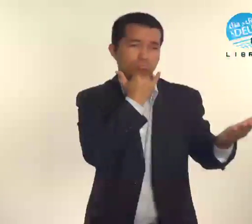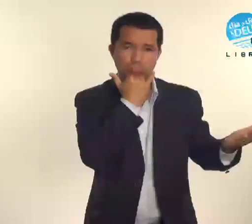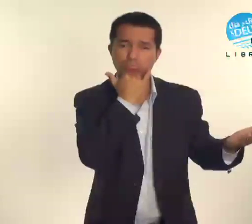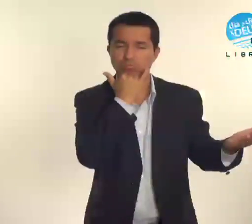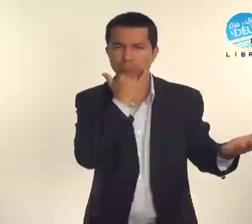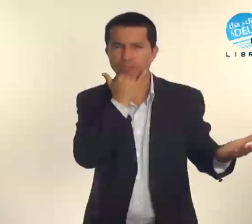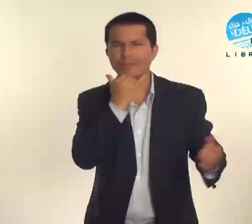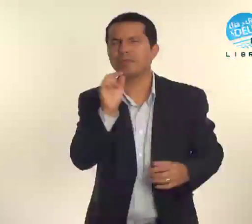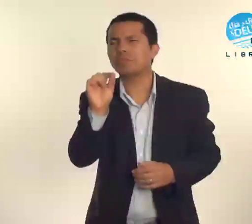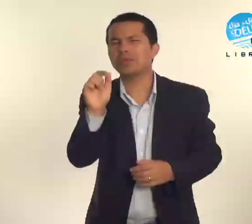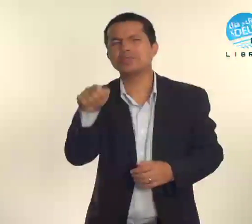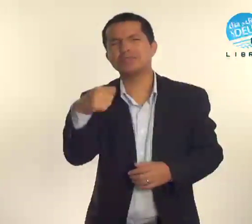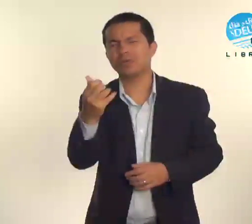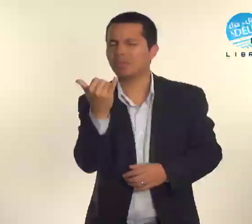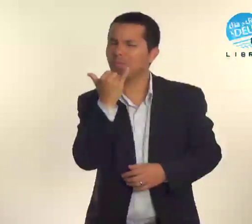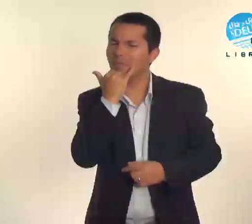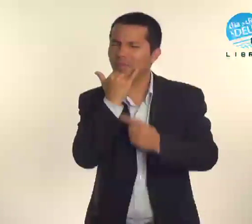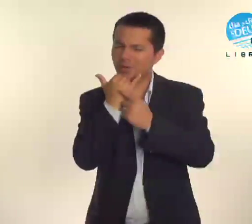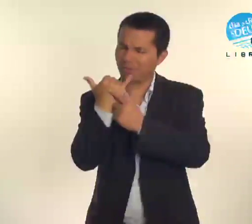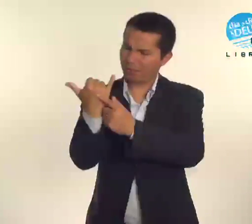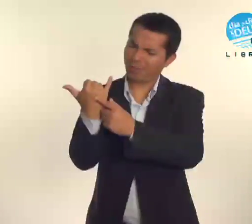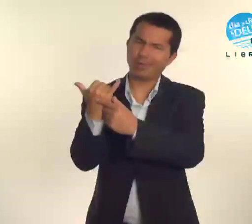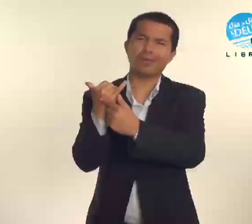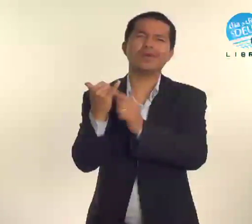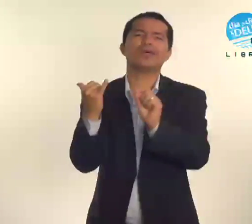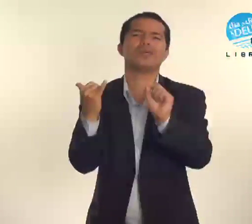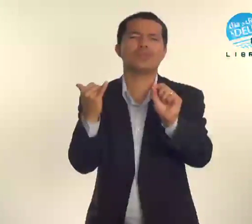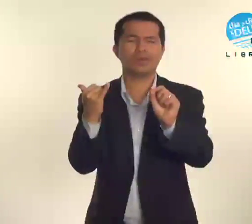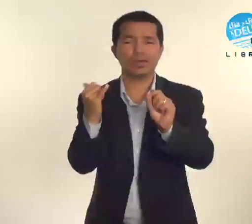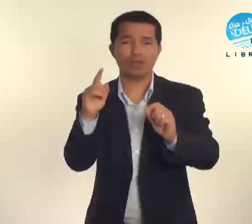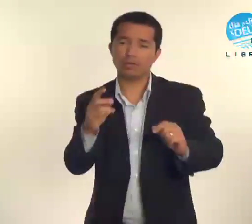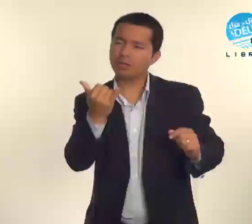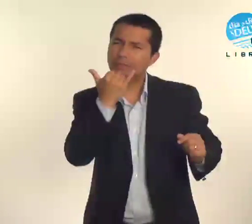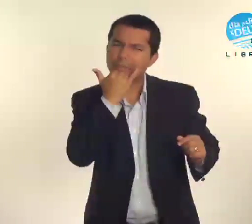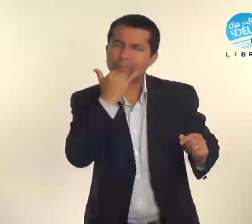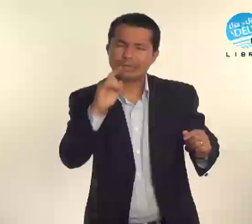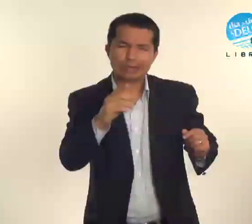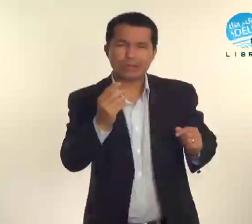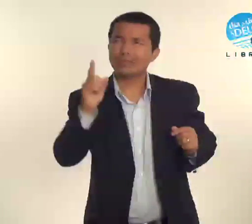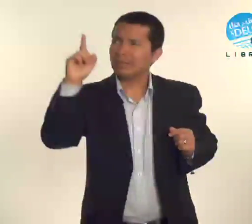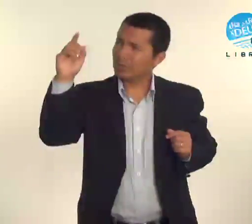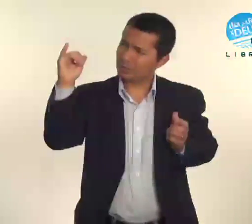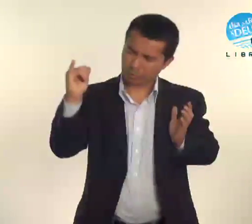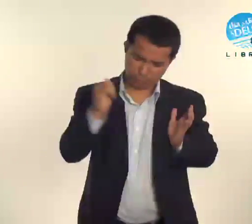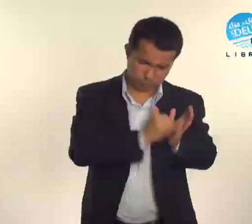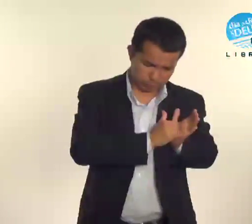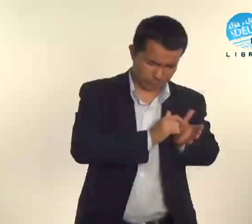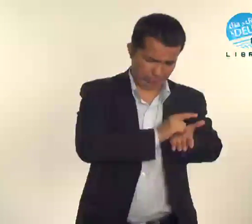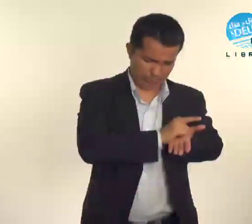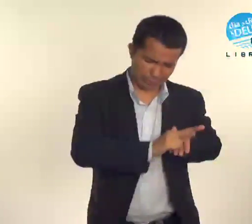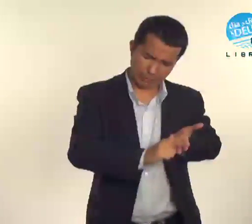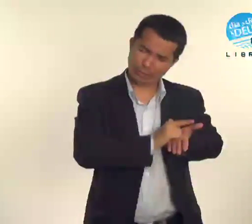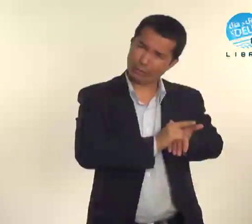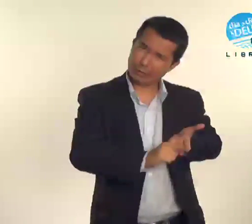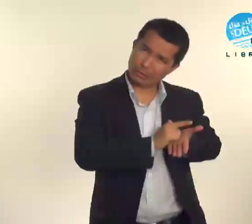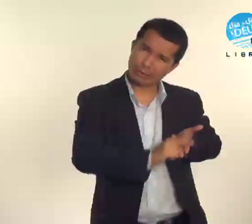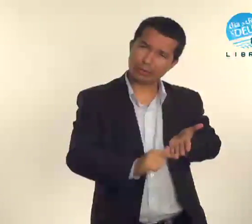nesse contexto? É restauração. Você que estava aqui, fora de